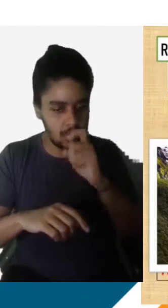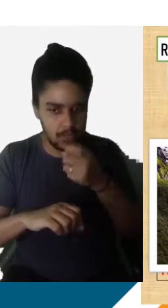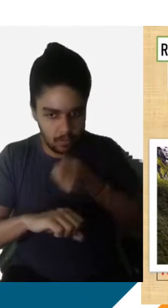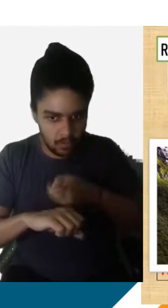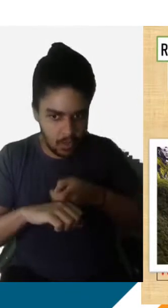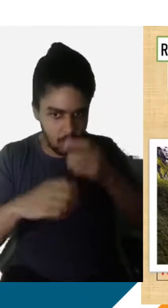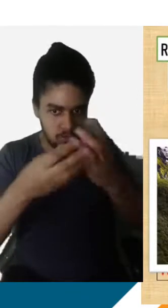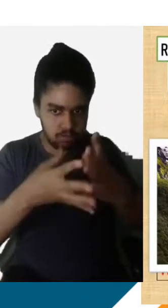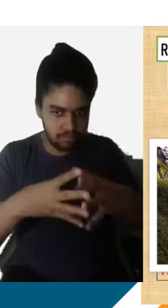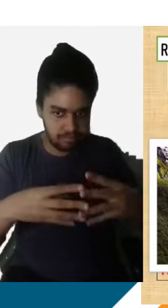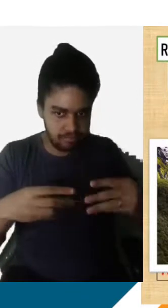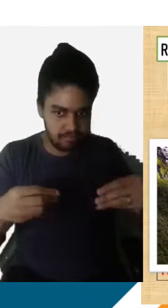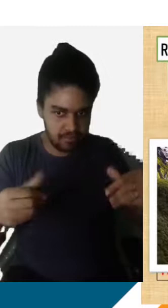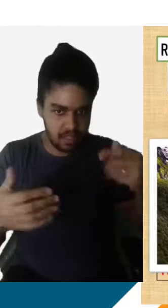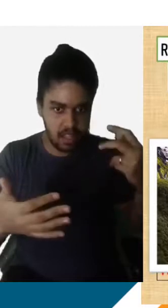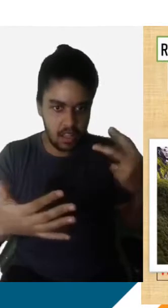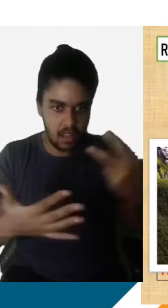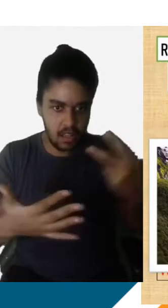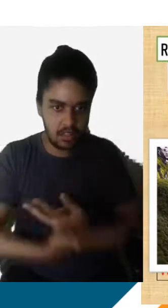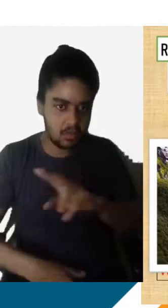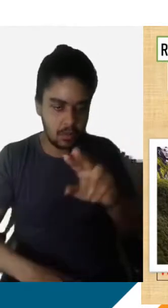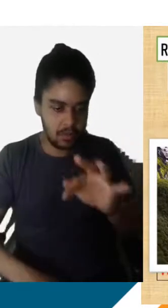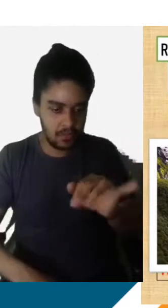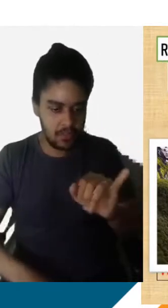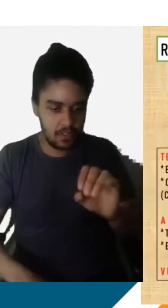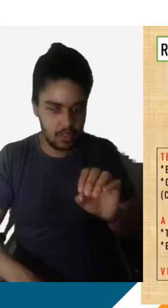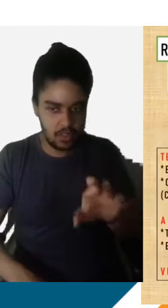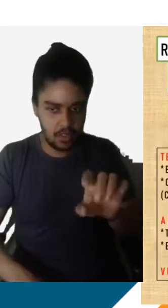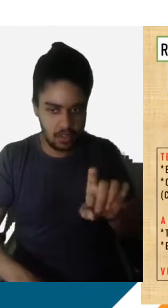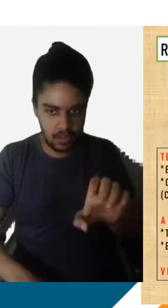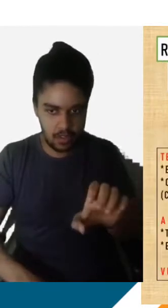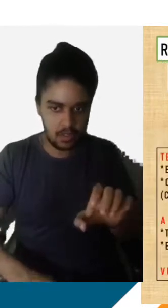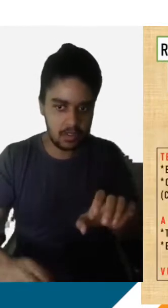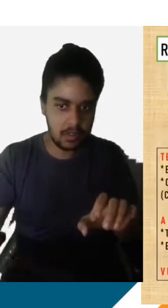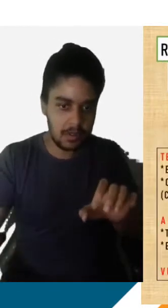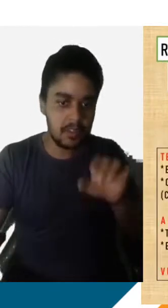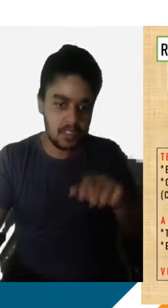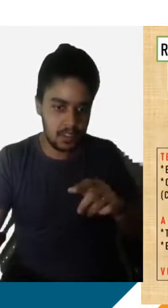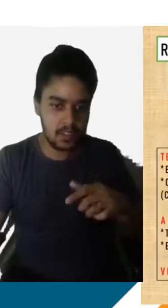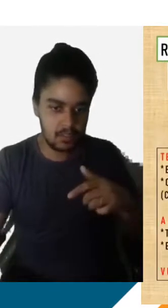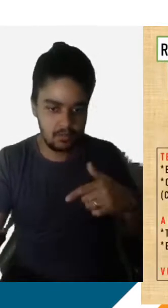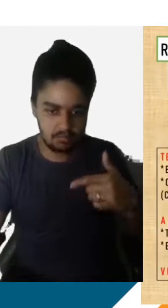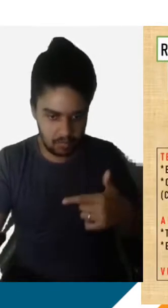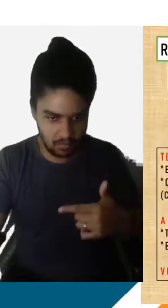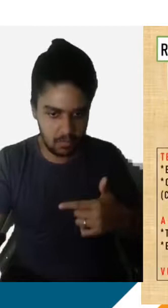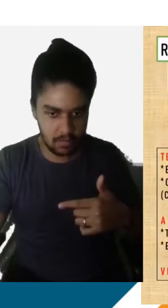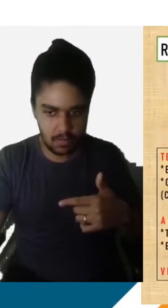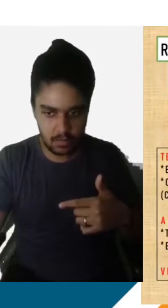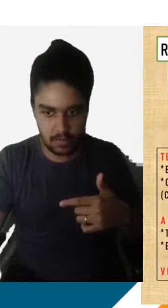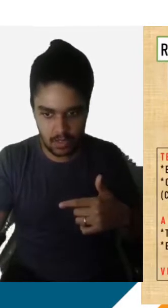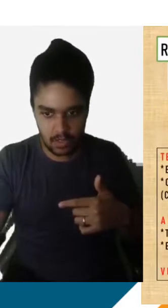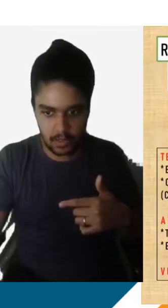dos gelos, formando o que chamamos de fiordes, né? Tendo em vista esses agentes,